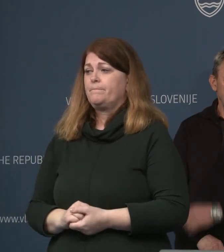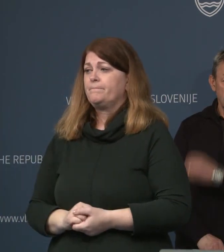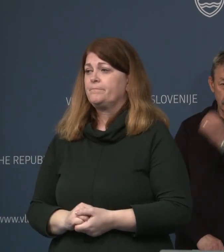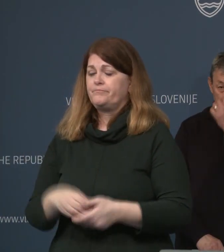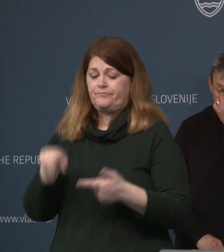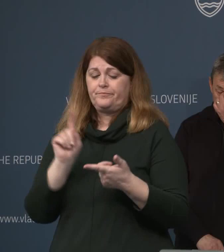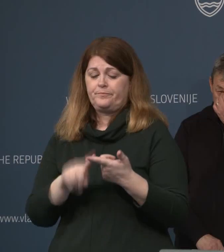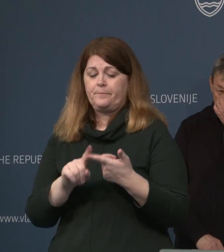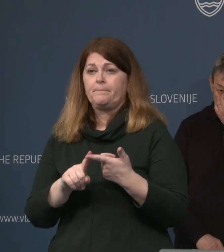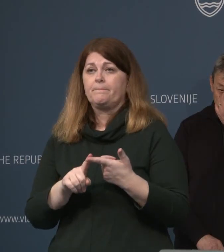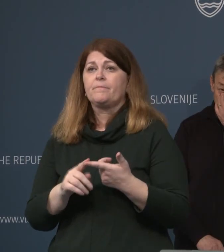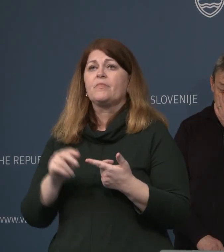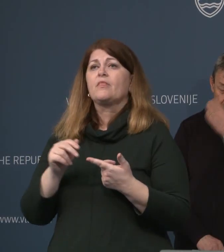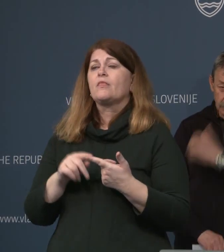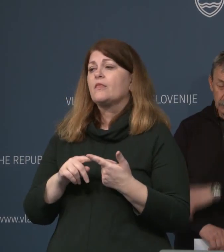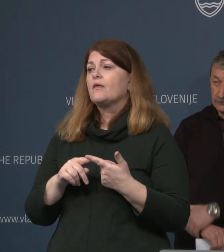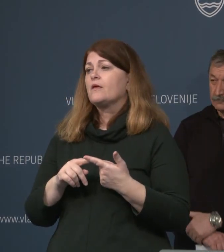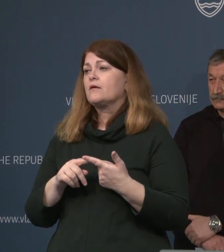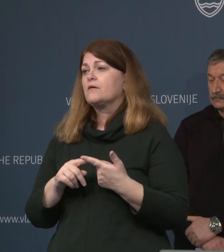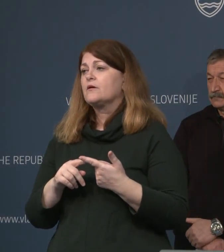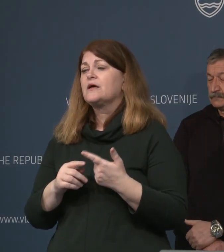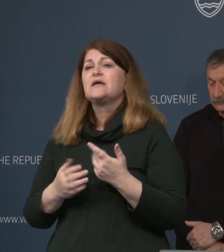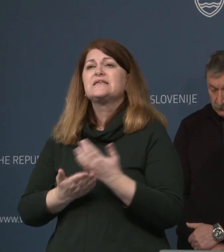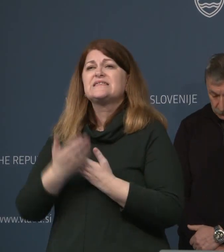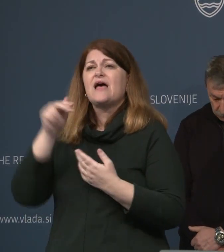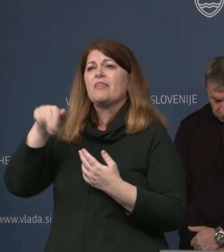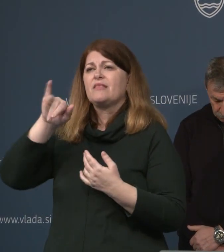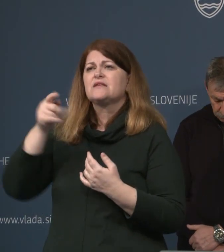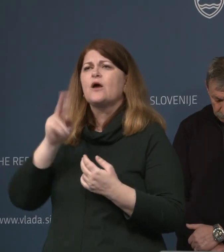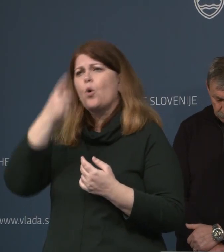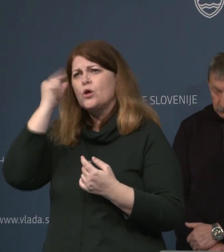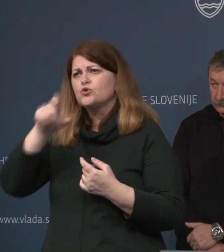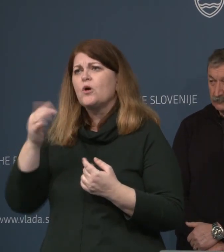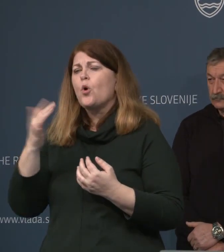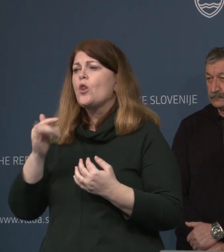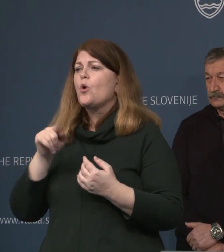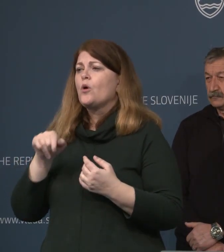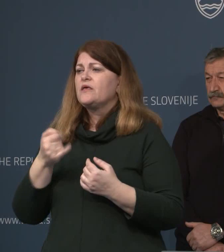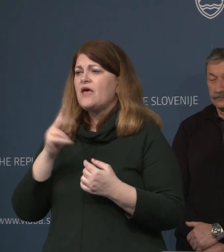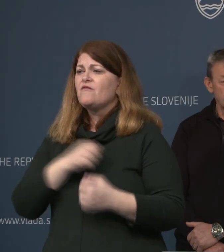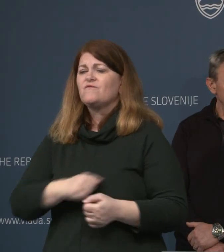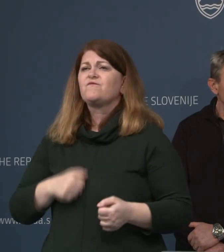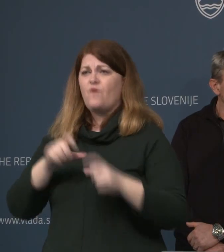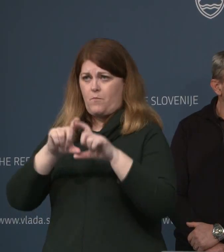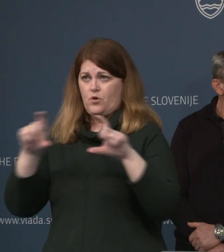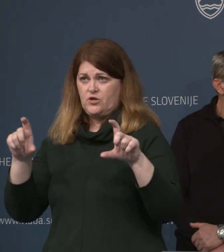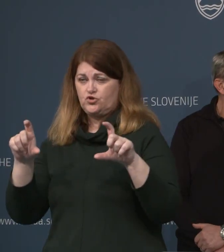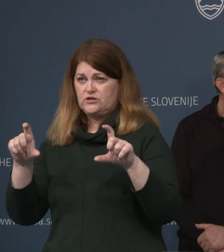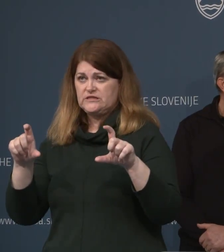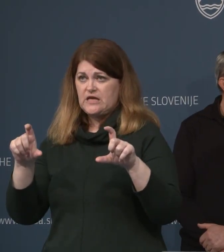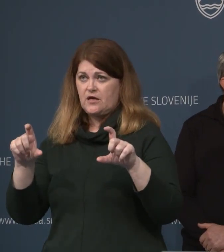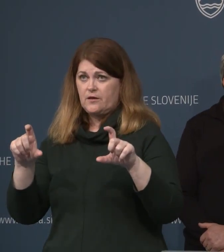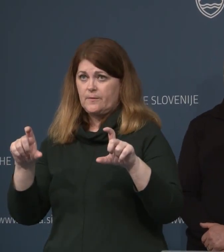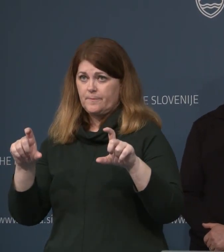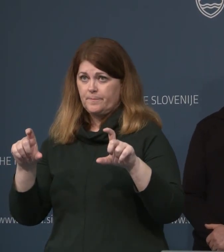Druga stvar pa še za NIJZ, kako je z pacijenti, koliko jih je trenutno v bolnišnicah in